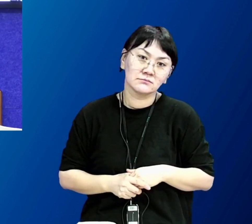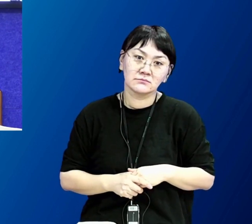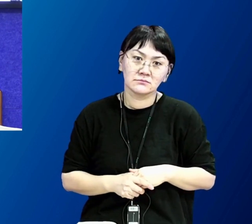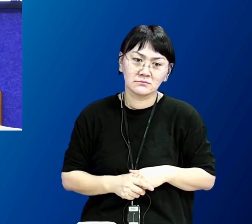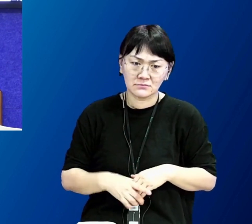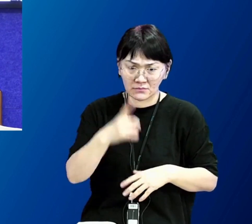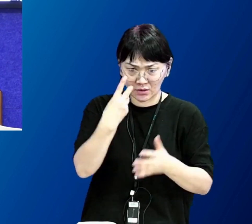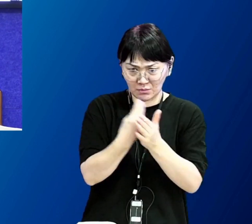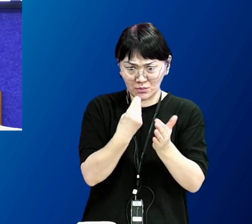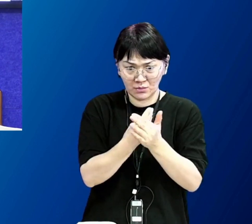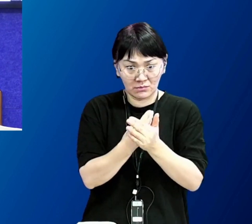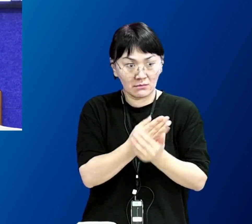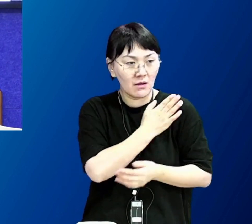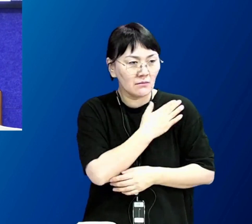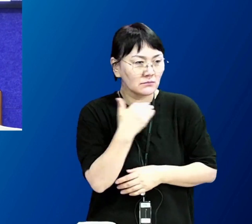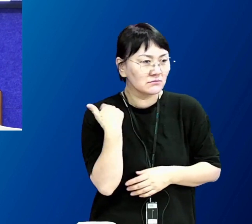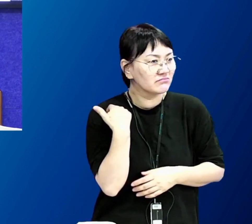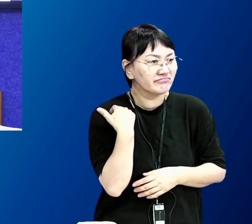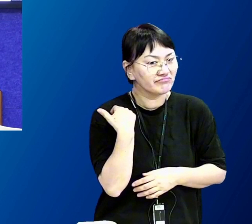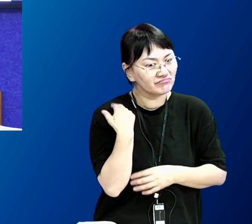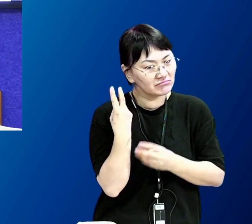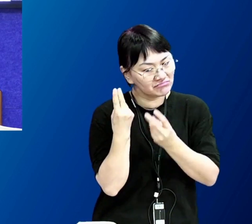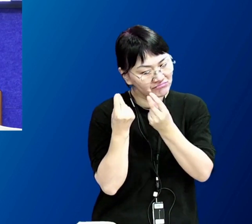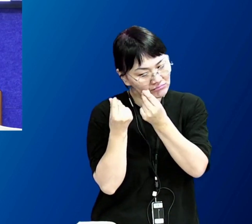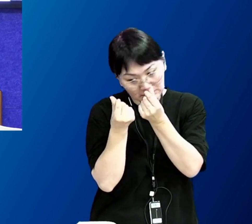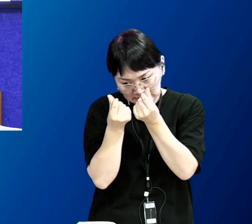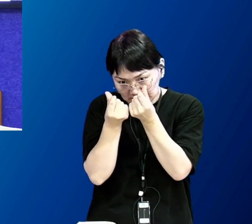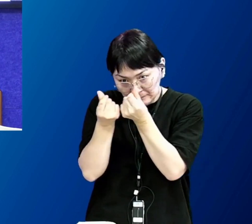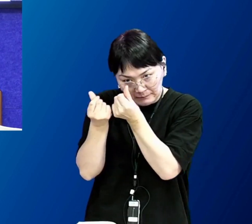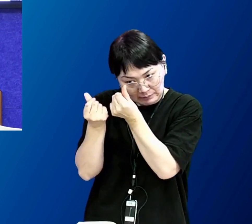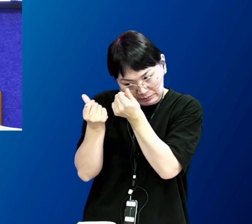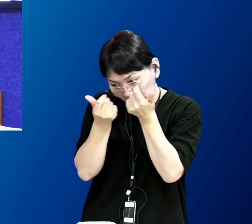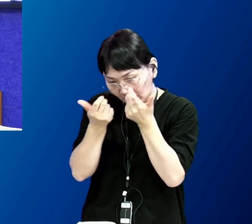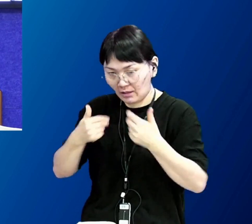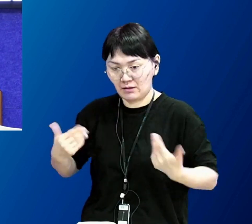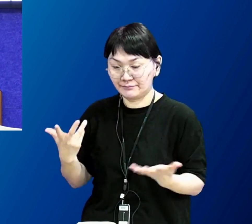Тэр эзний үш мөнгийг хайрсан учраас амьдрал нь тэгж дууссан баг.